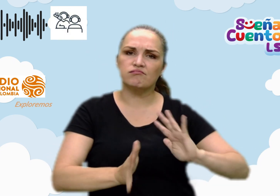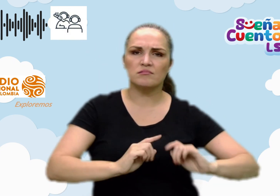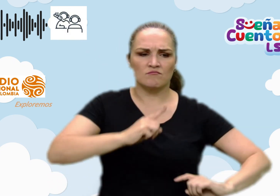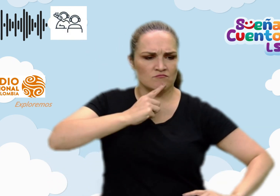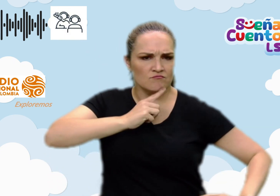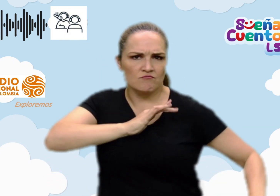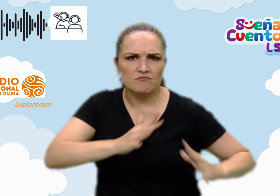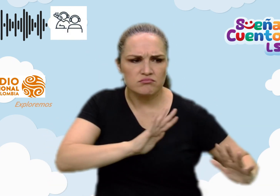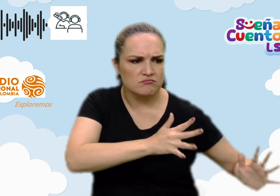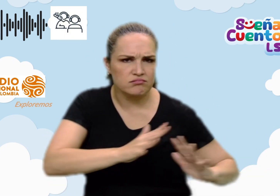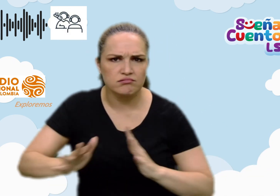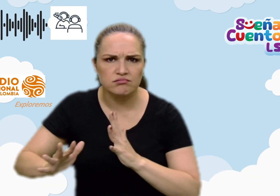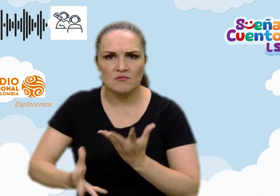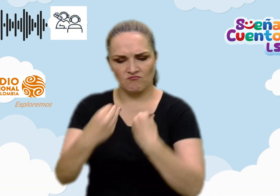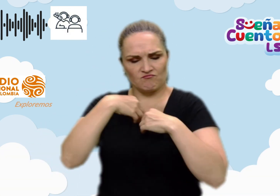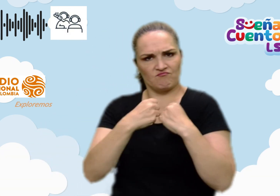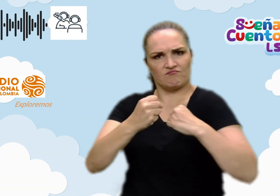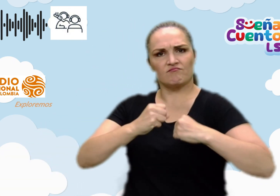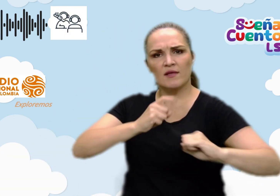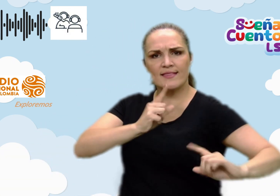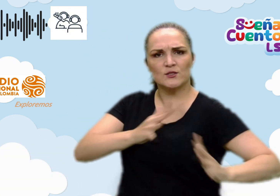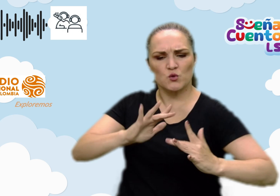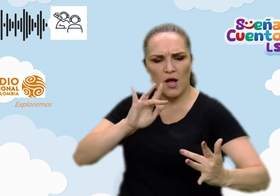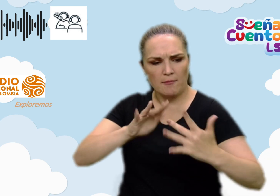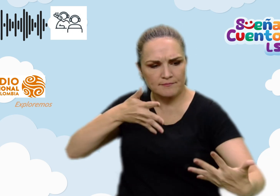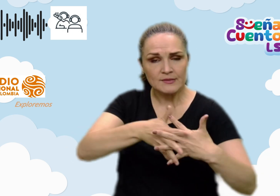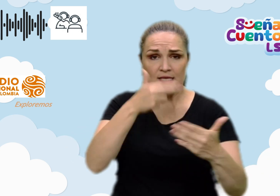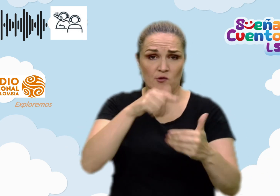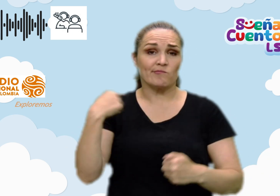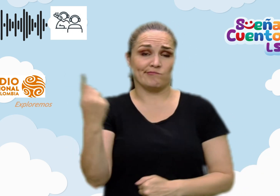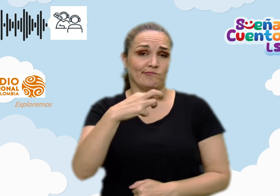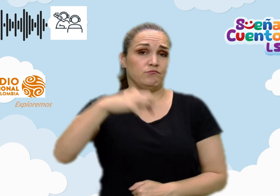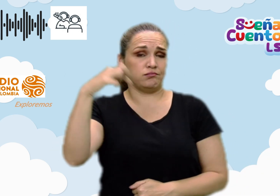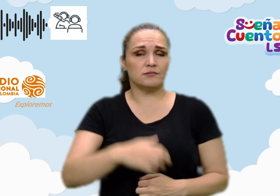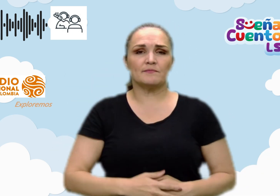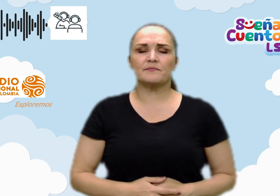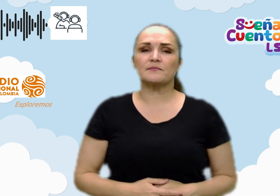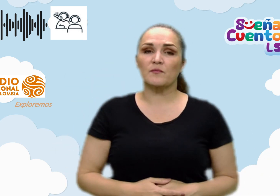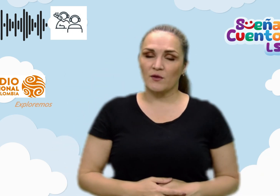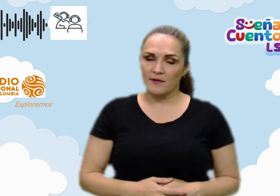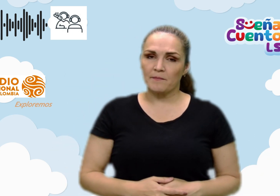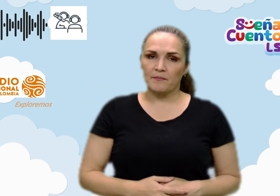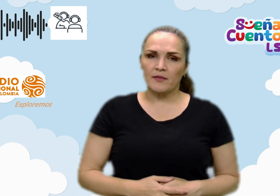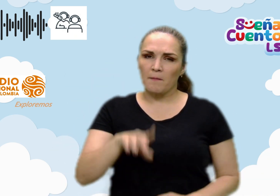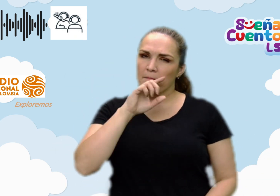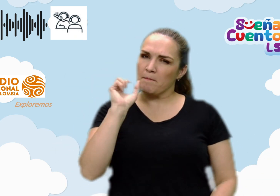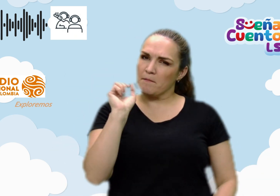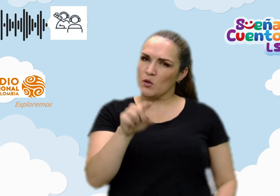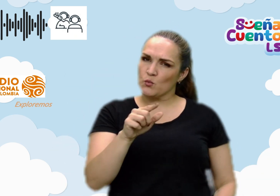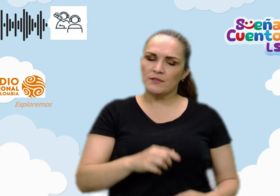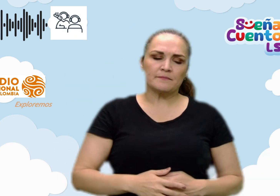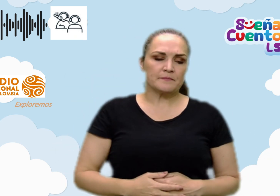¿Sí? En la presentación, en la narración, en la apropiación de la lengua de señas y el discurso para los niños.